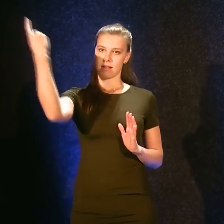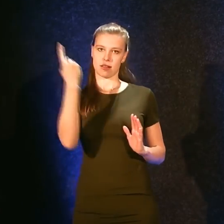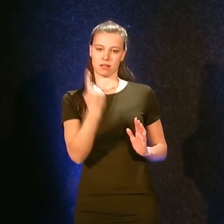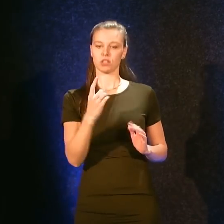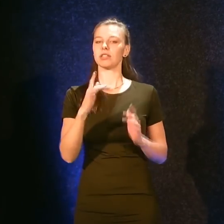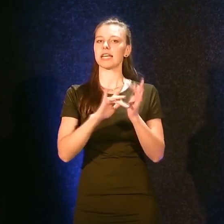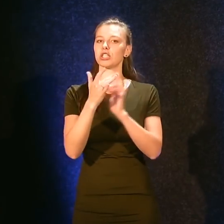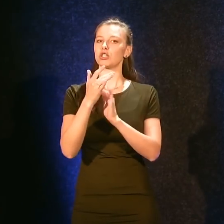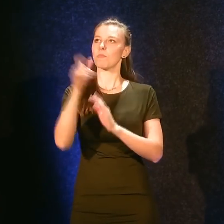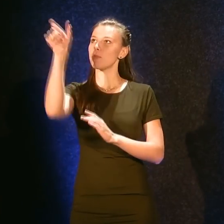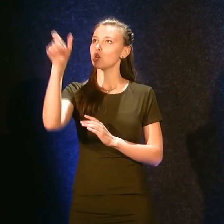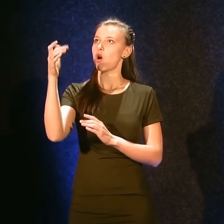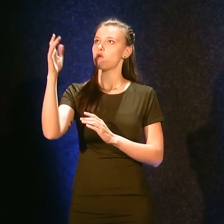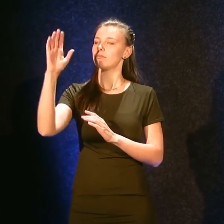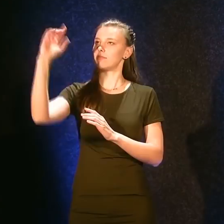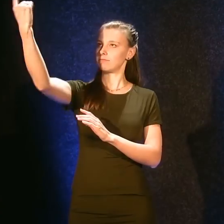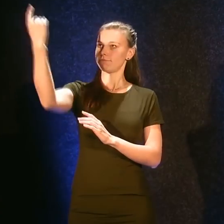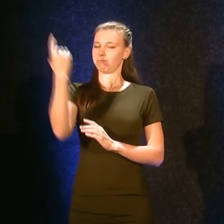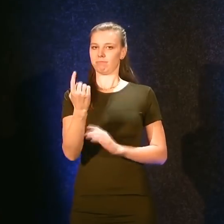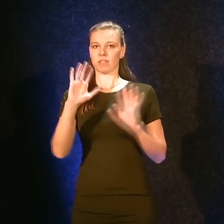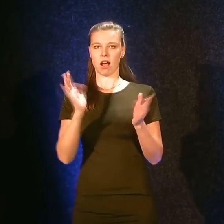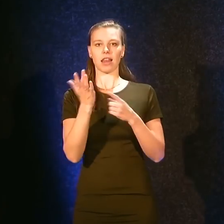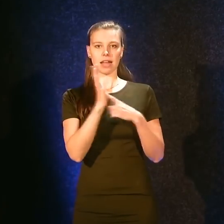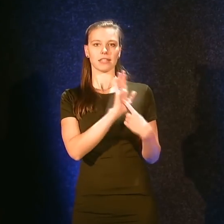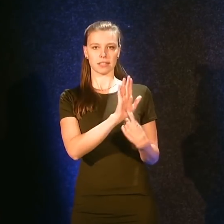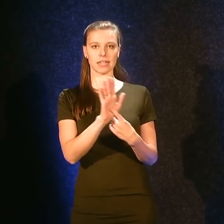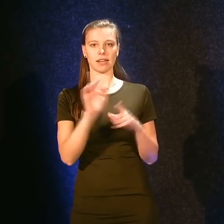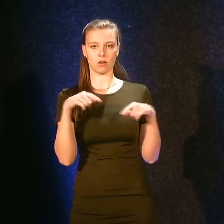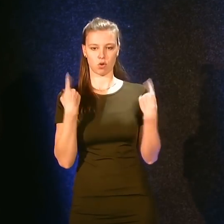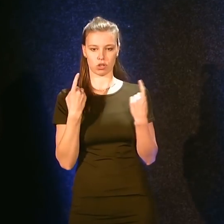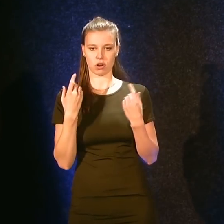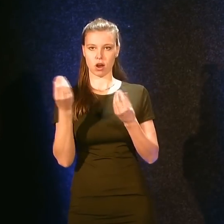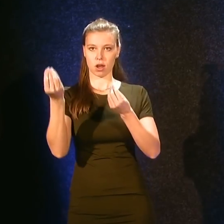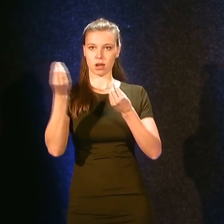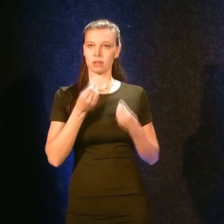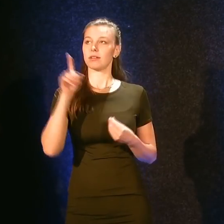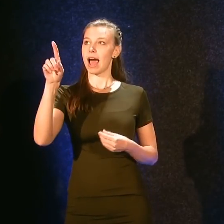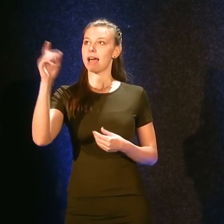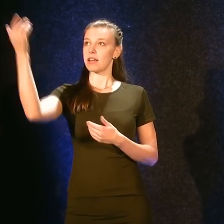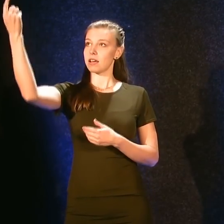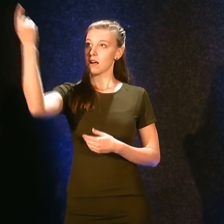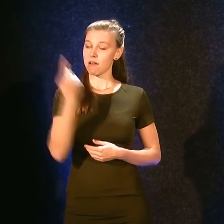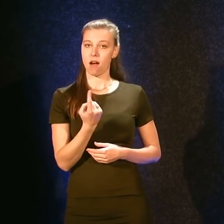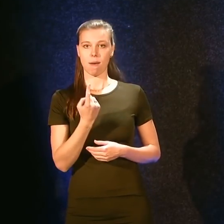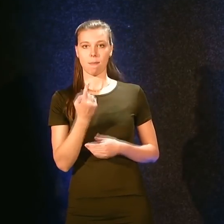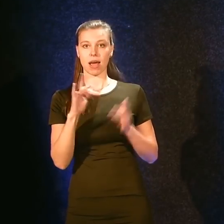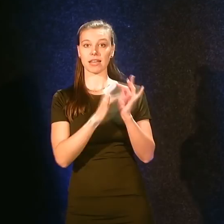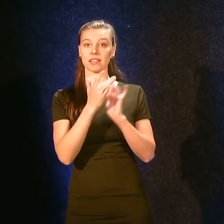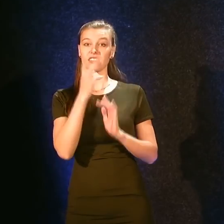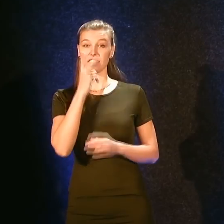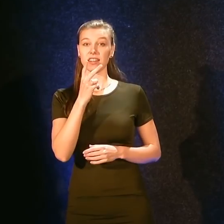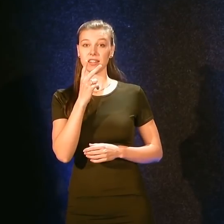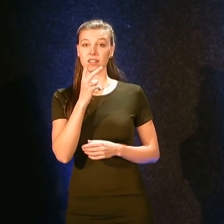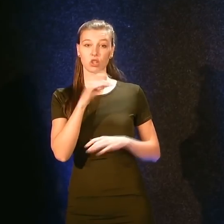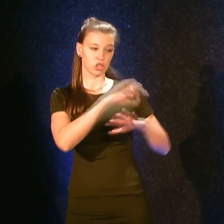Jezus laten zien dat hij ons niet overliet aan onszelf. Hij kwam. En die Jezus heeft gezien wat ziekte doet